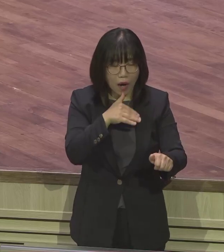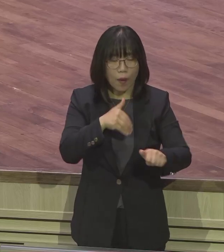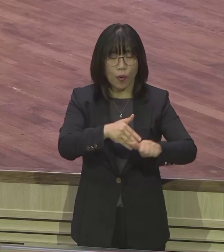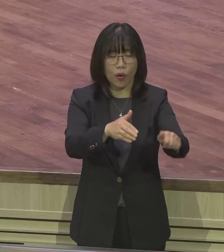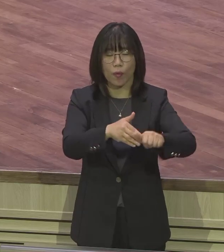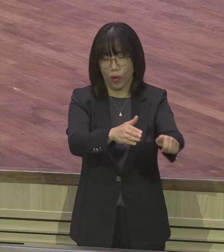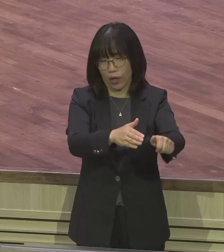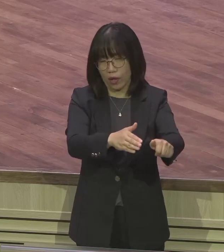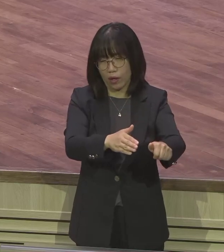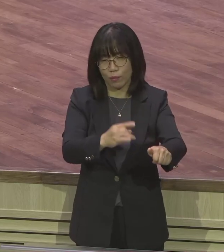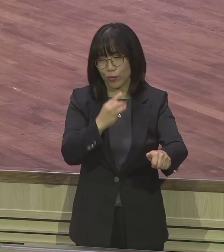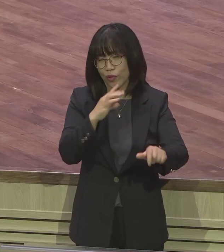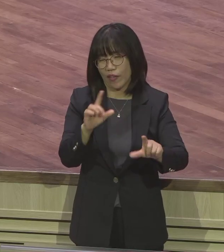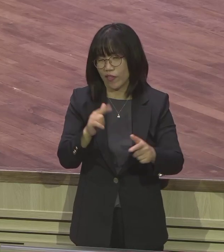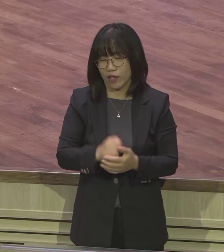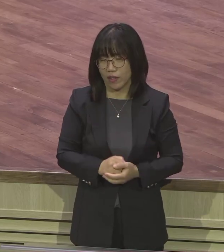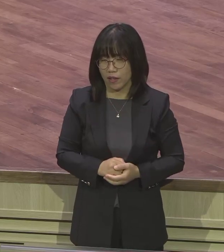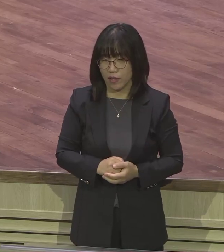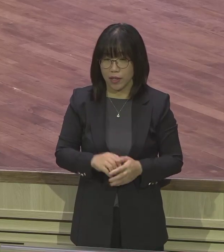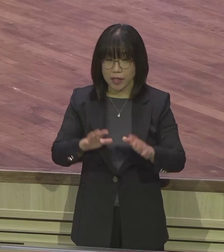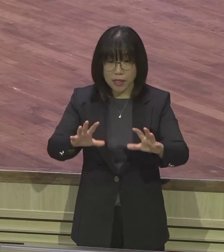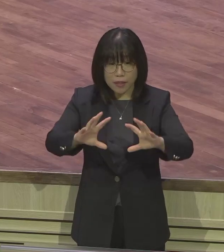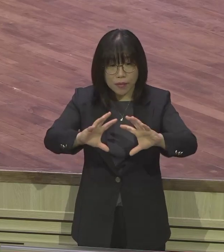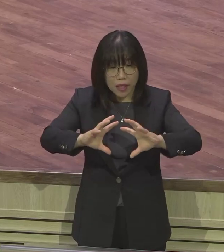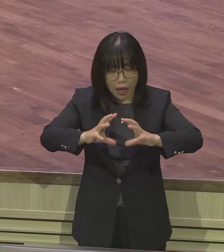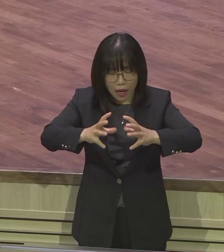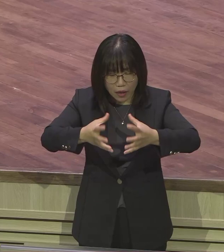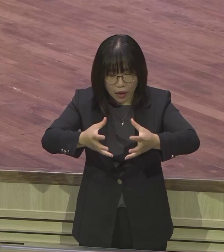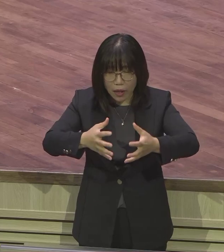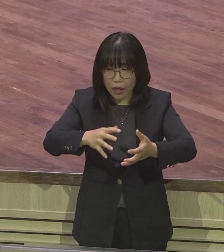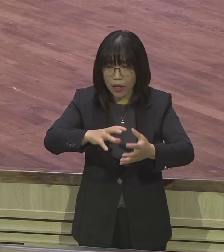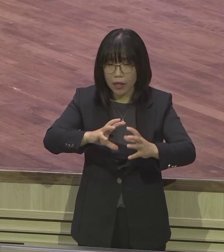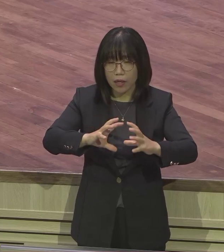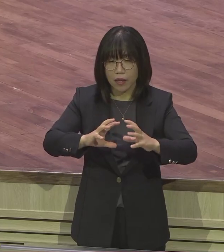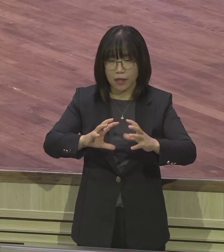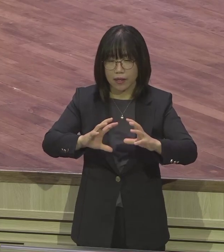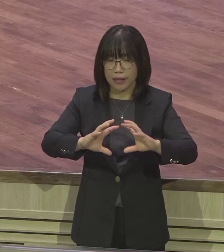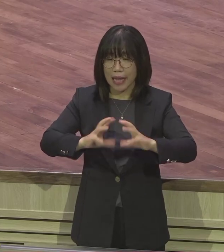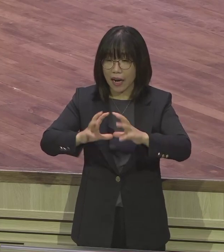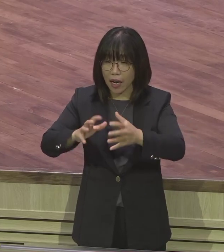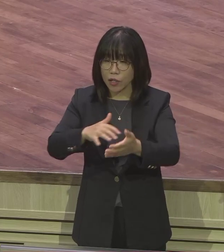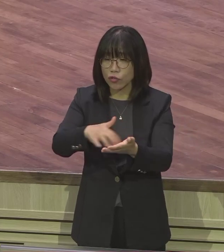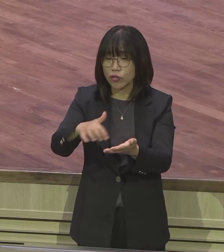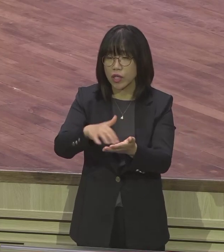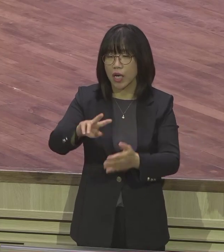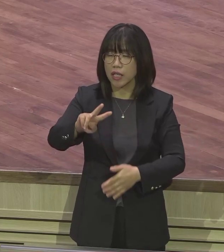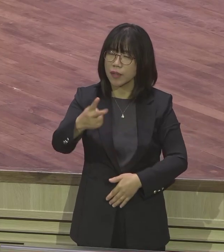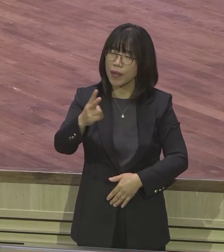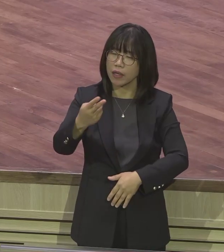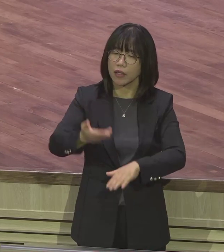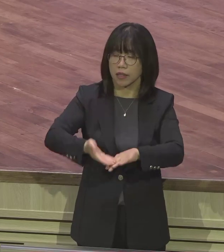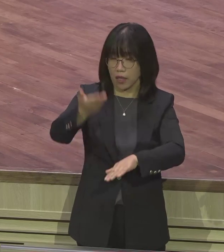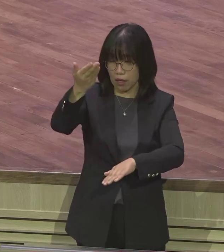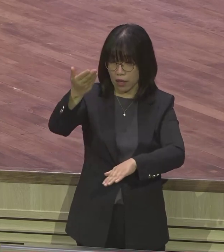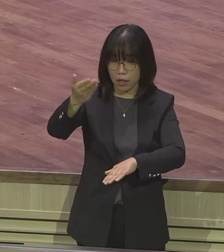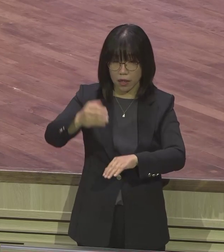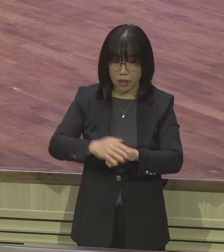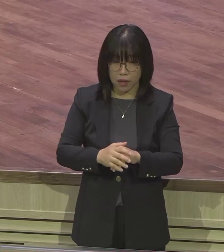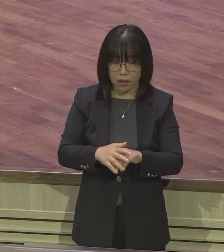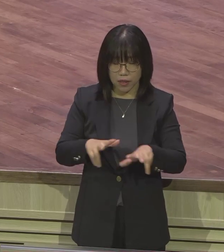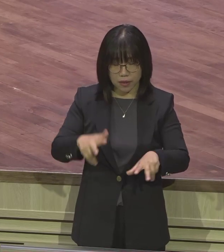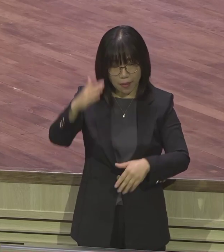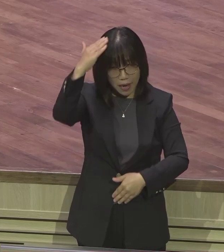이미 200개국에 사람들이 전 세계가 몰려왔죠. 정부 통계를 보면 우리나라의